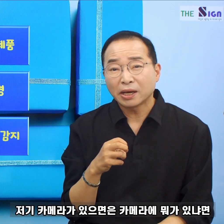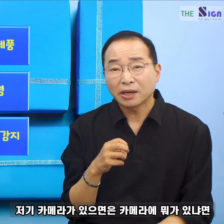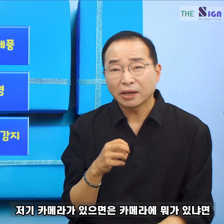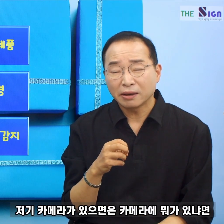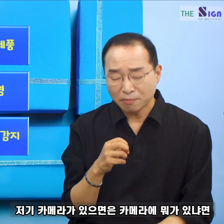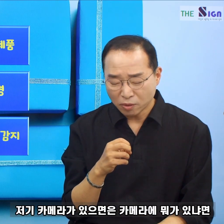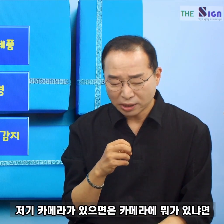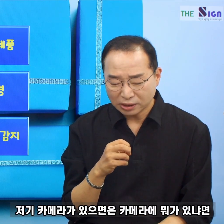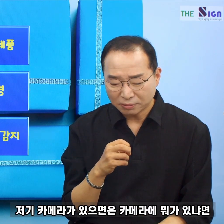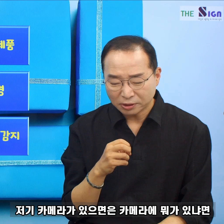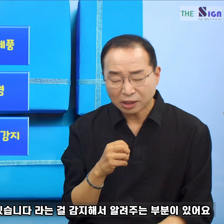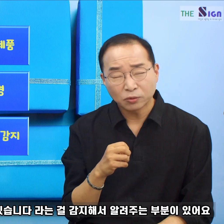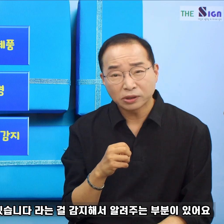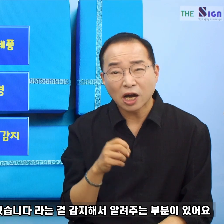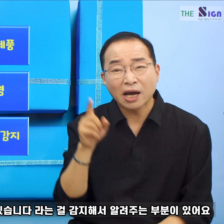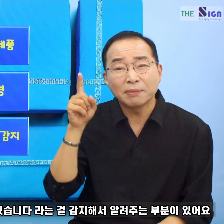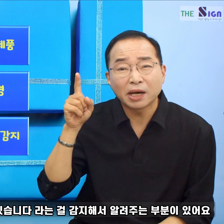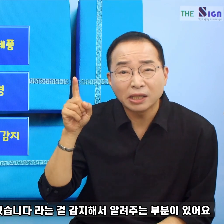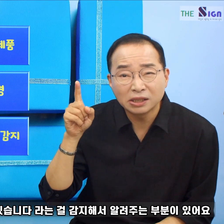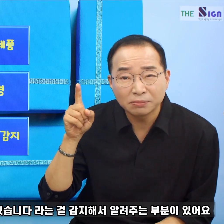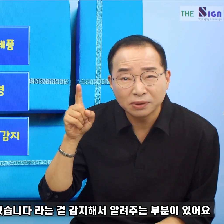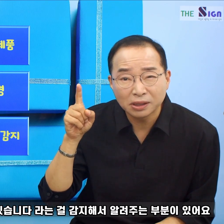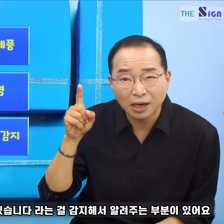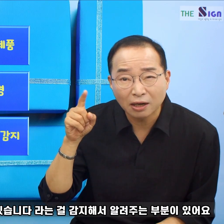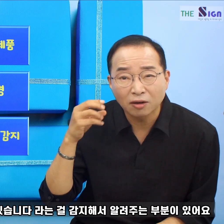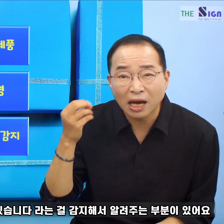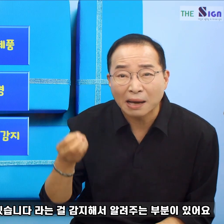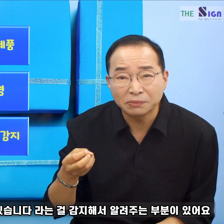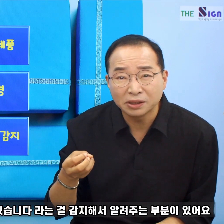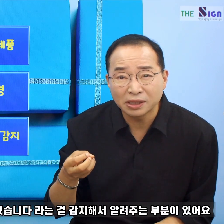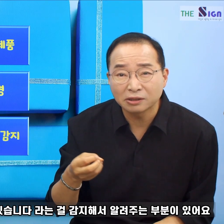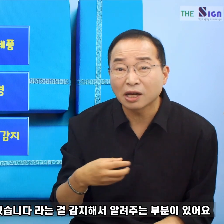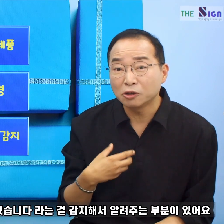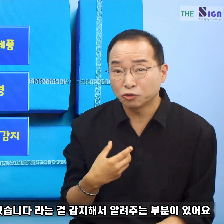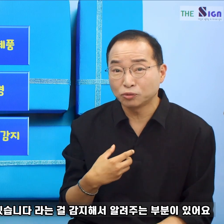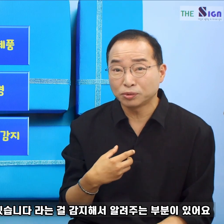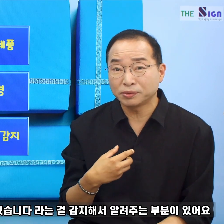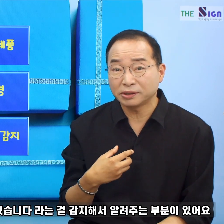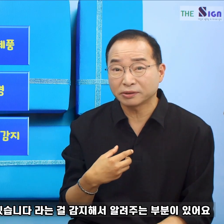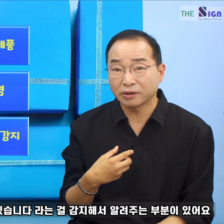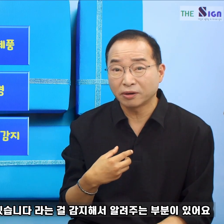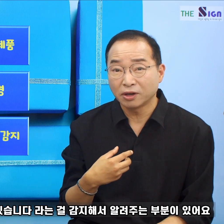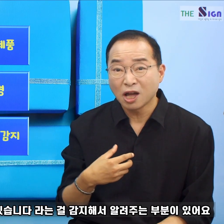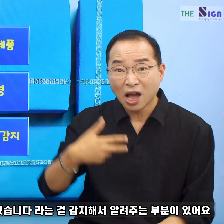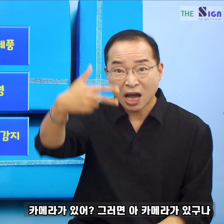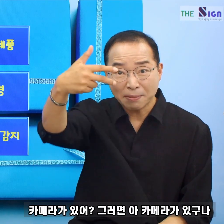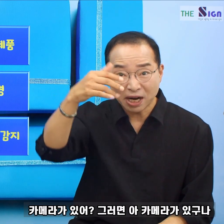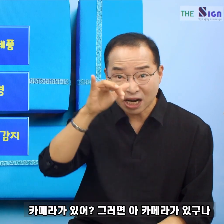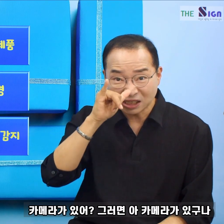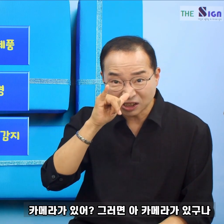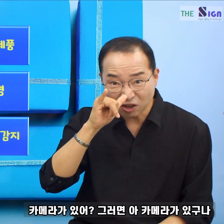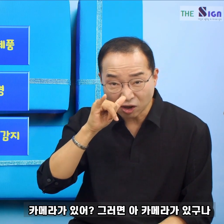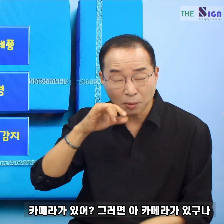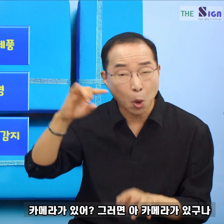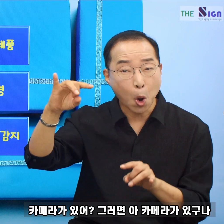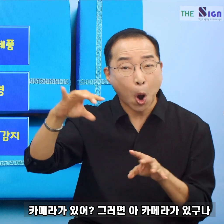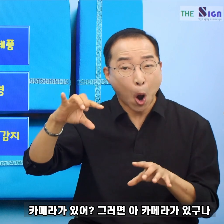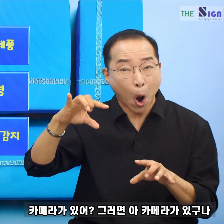카메라에 뭐가 있냐면 자동차 카메라가 있습니다라는 걸 감지해서 알려주는 부분이 있어요. 카메라가 있어? 그러면